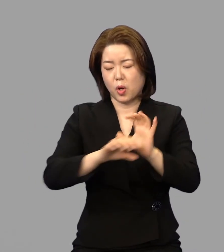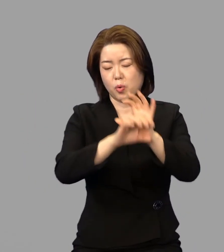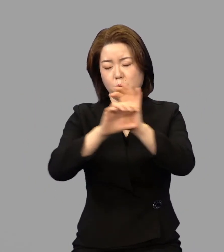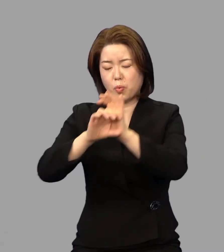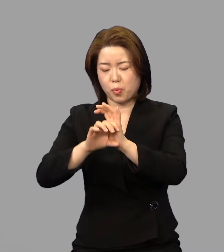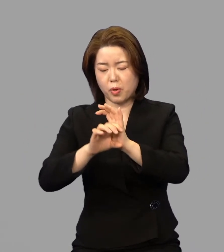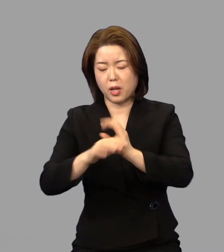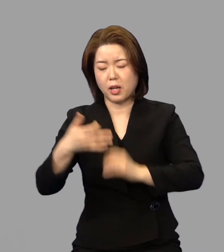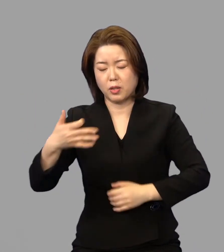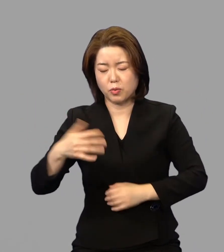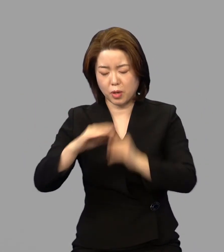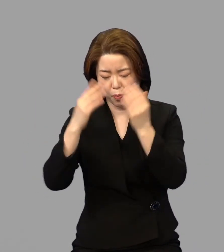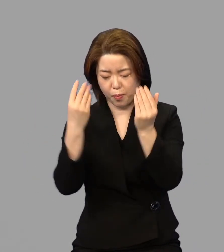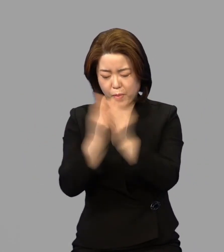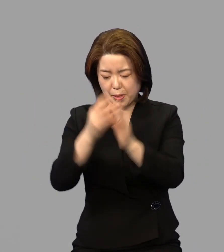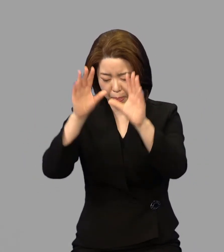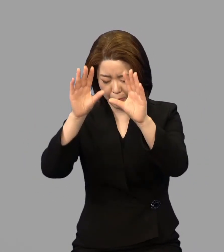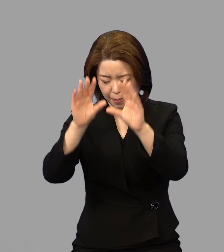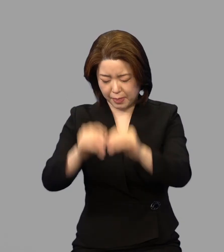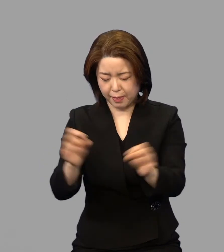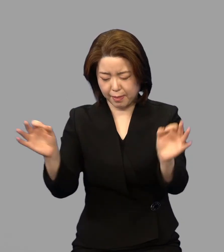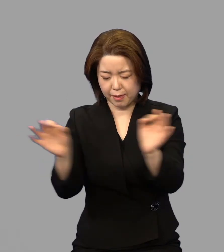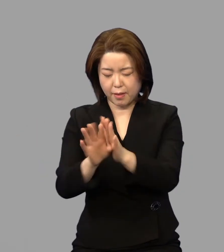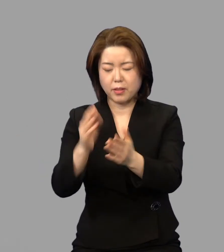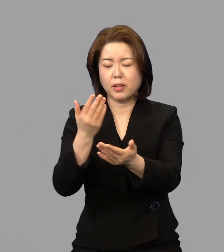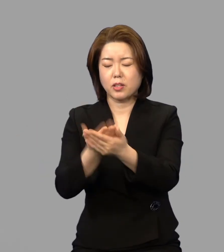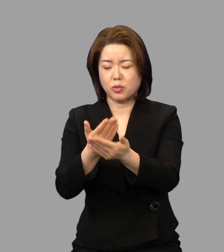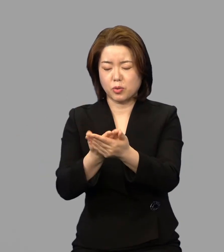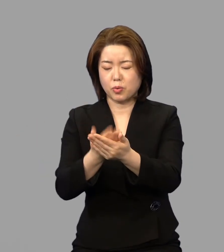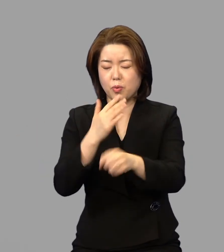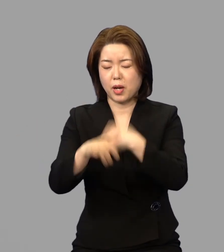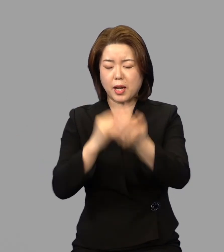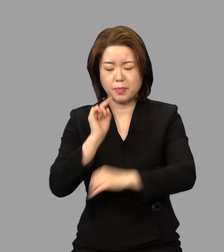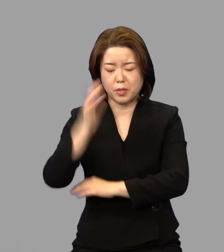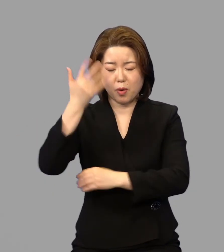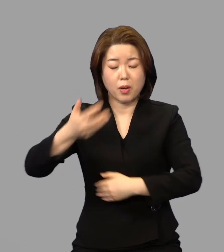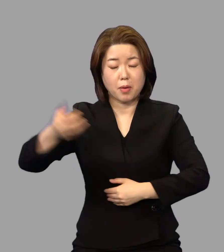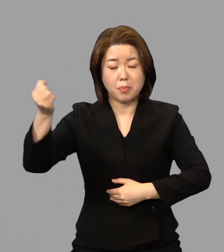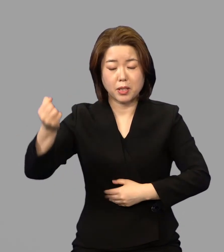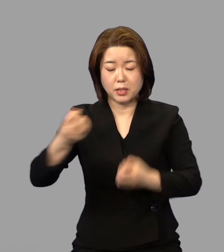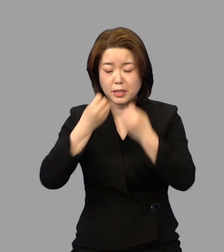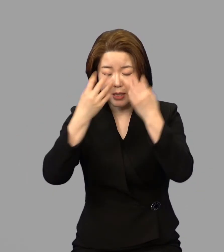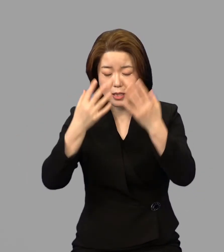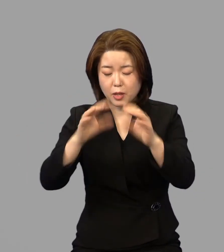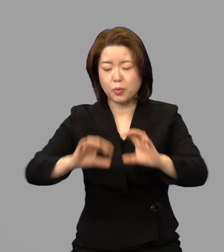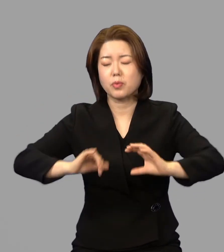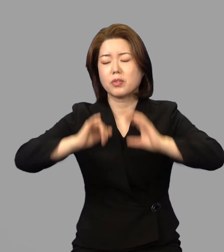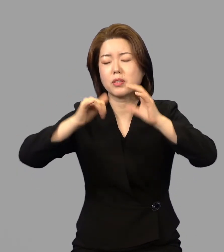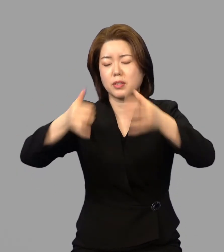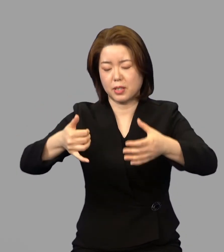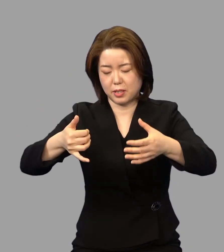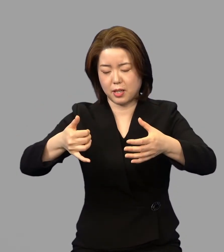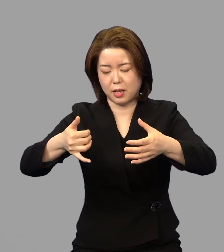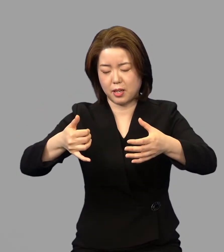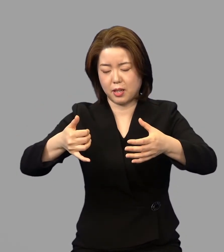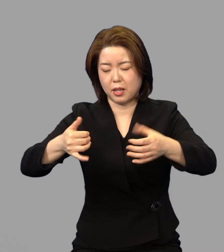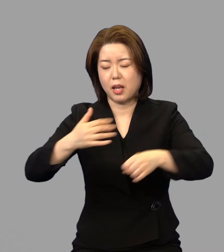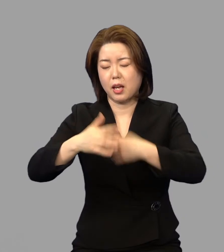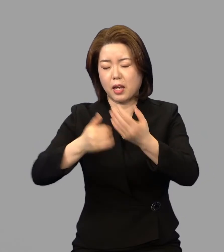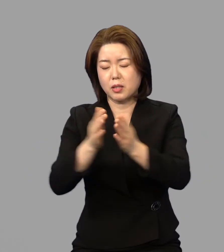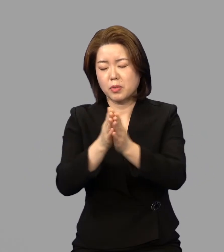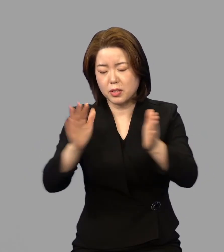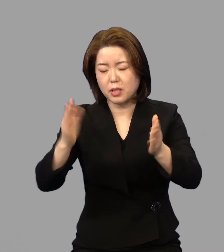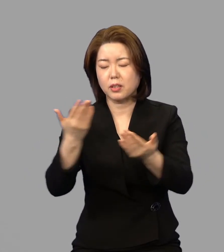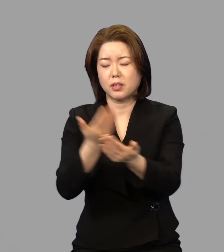코로나19가 완전히 종식이 되고 하나님이 영광 받으시는 그런 새로운 세상이 하나님